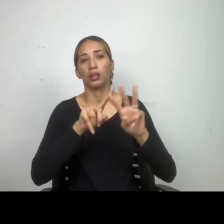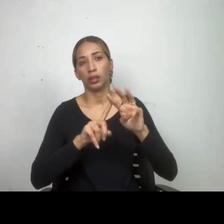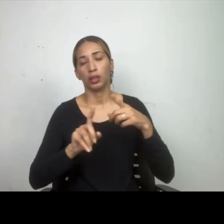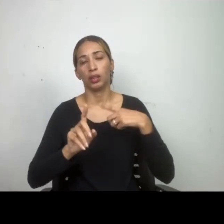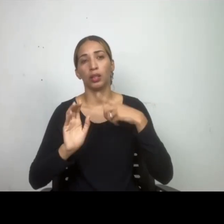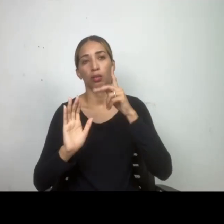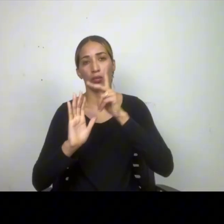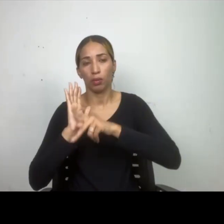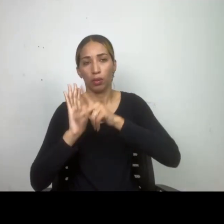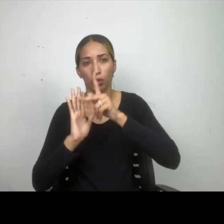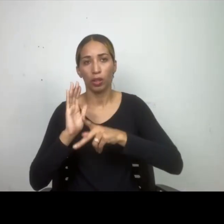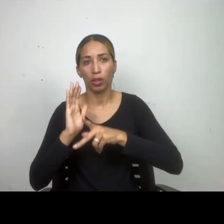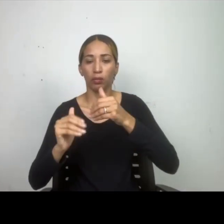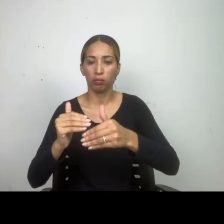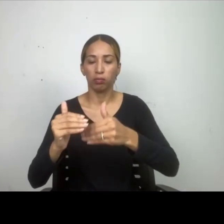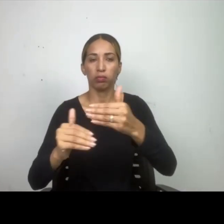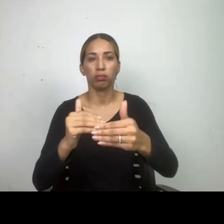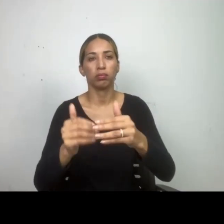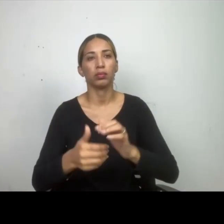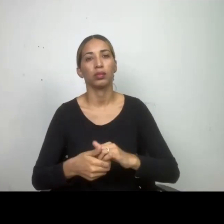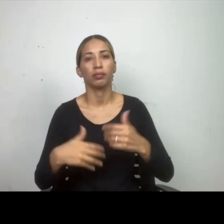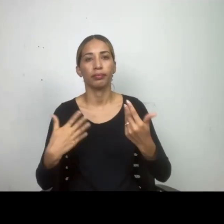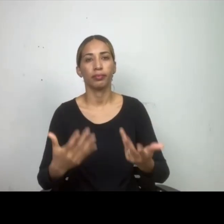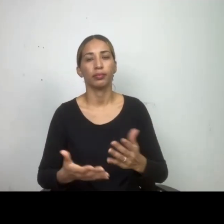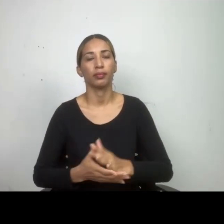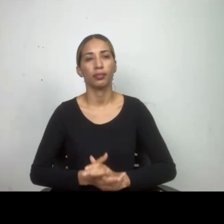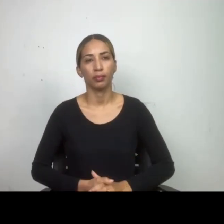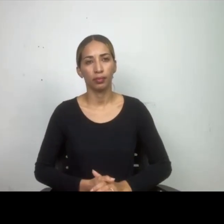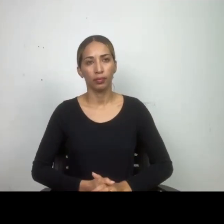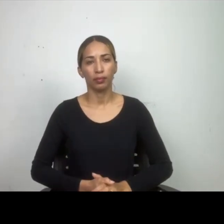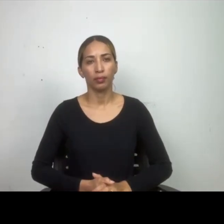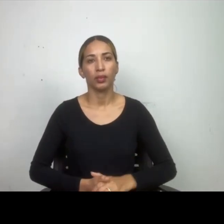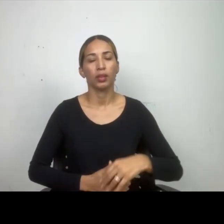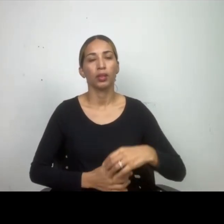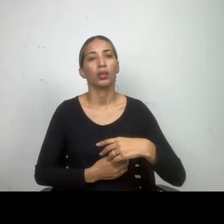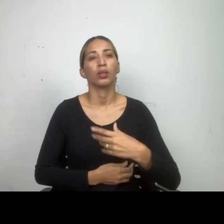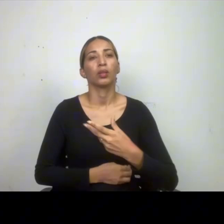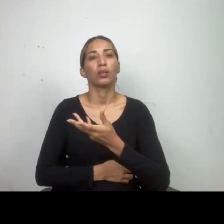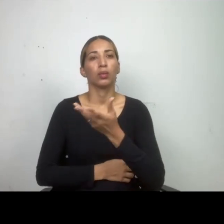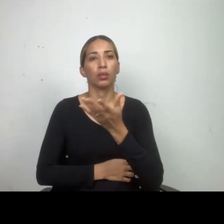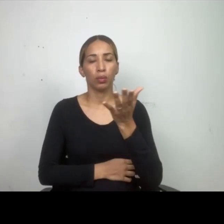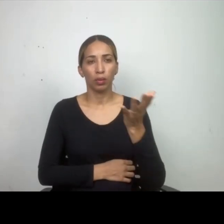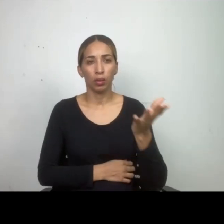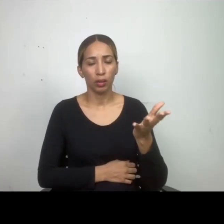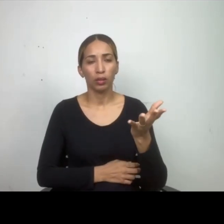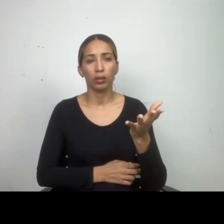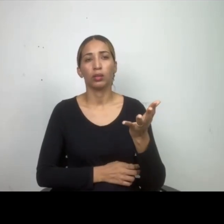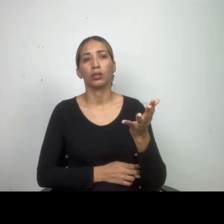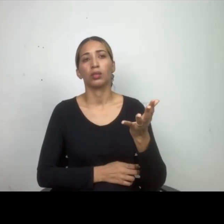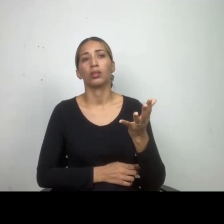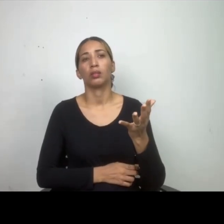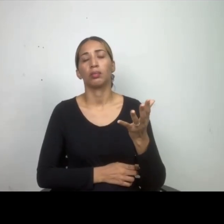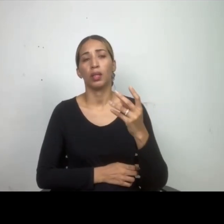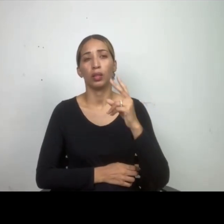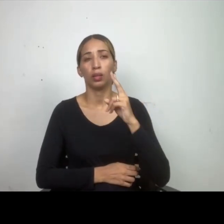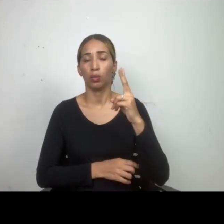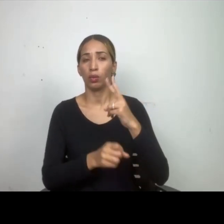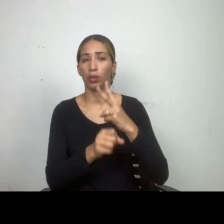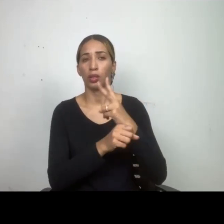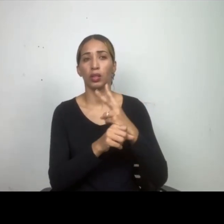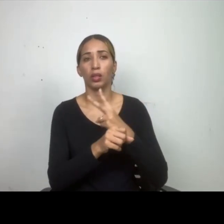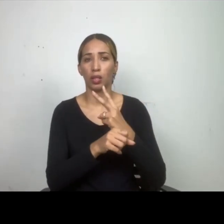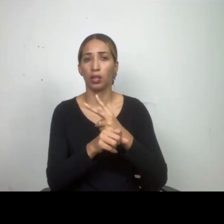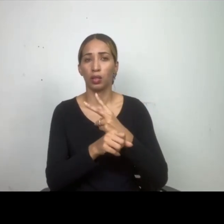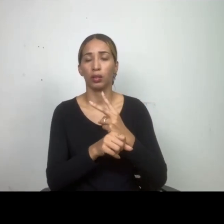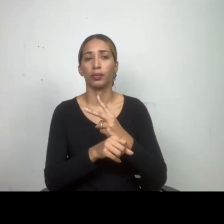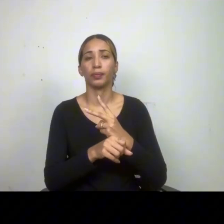em tramitação. Ou seja, um quantitativo ainda para 2 anos de governo, um quantitativo, na